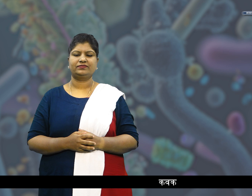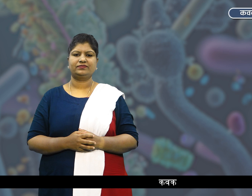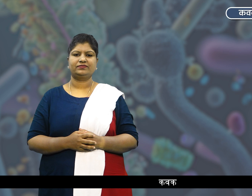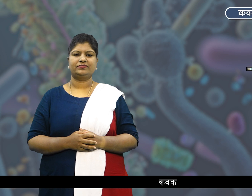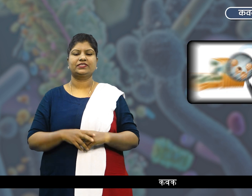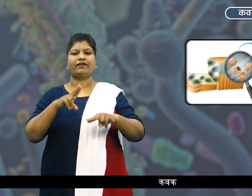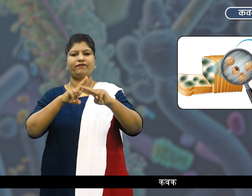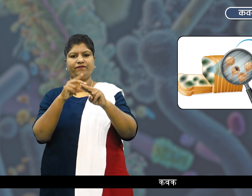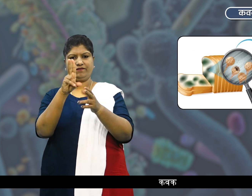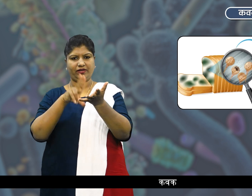कवक